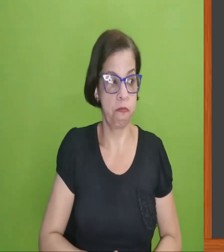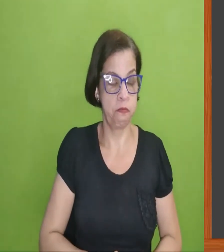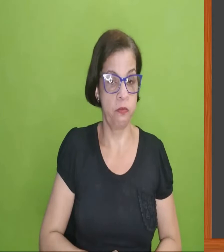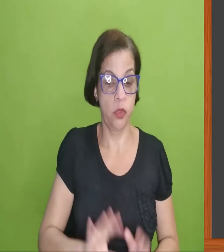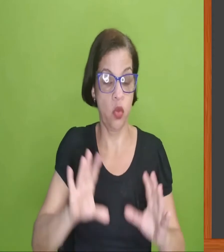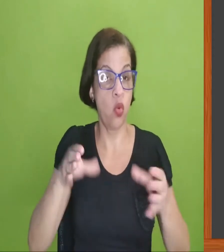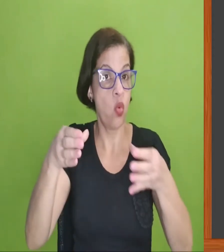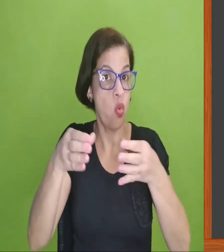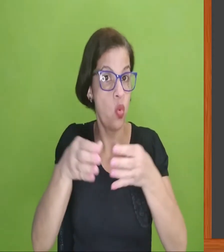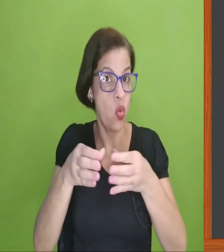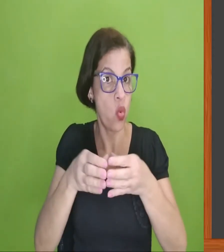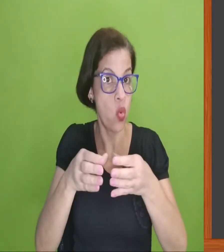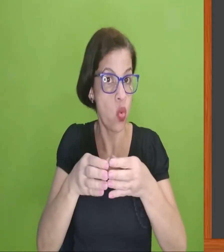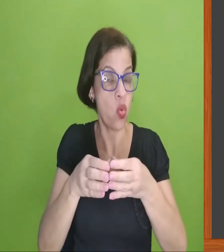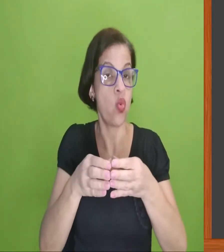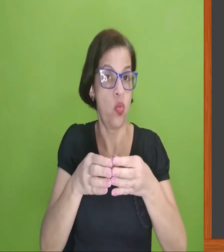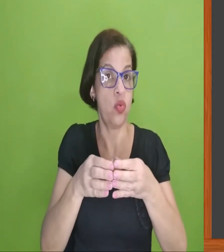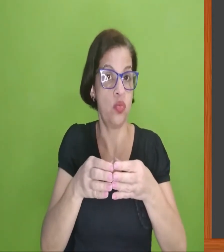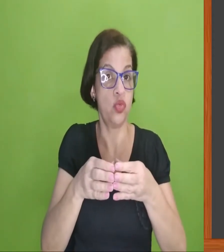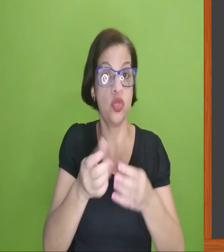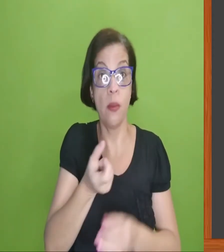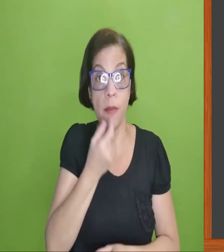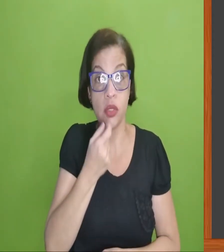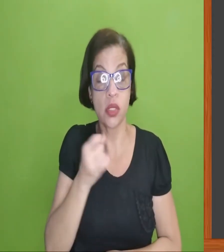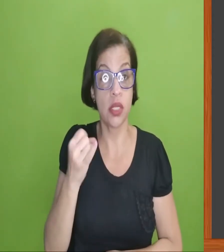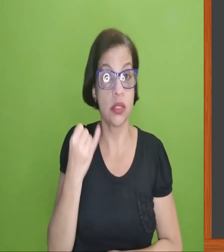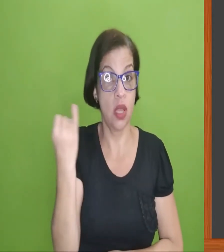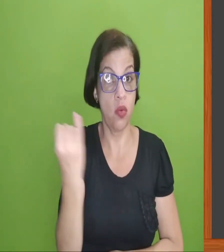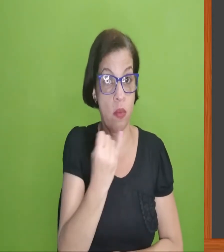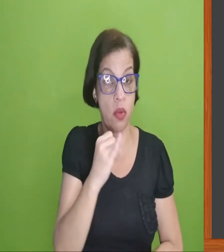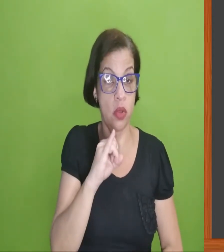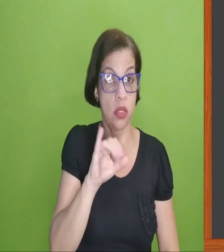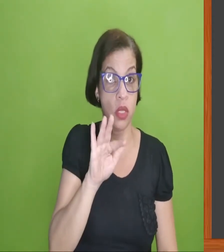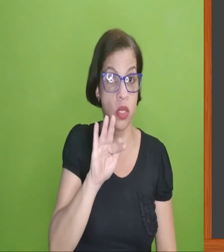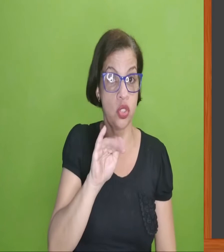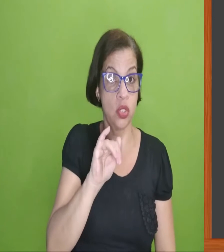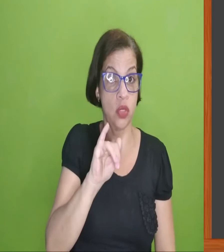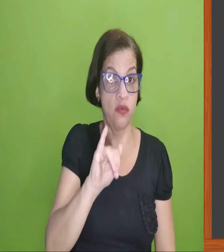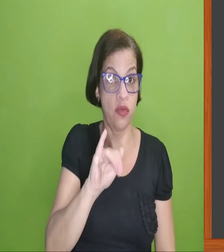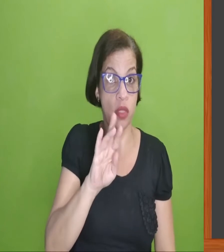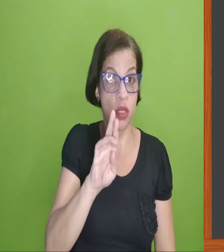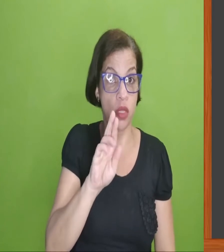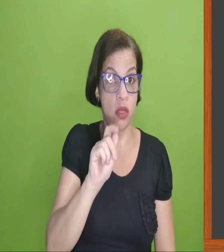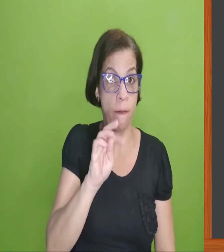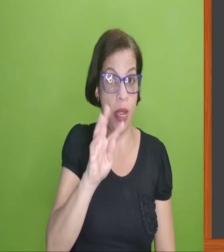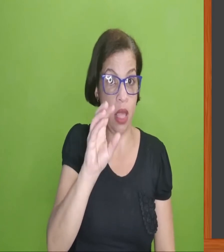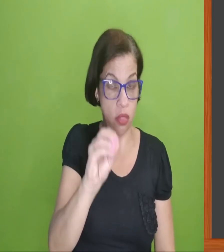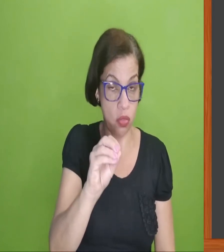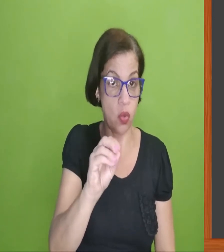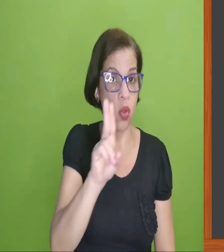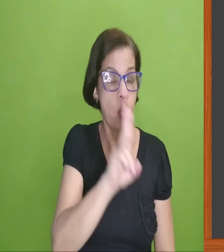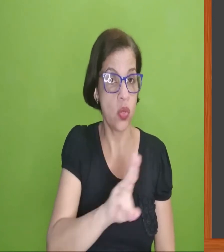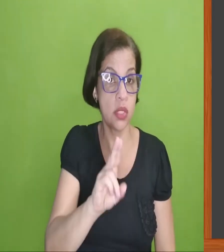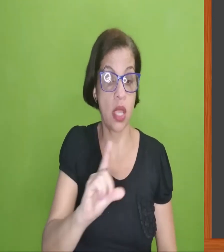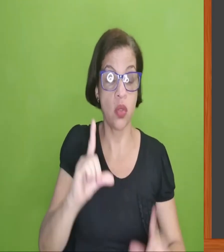Uma classe de antilipêmico muito importante são os fibratos, usados principalmente quando se deseja